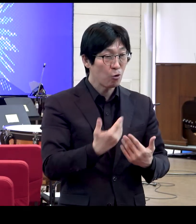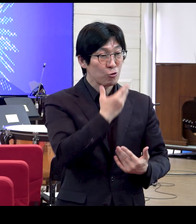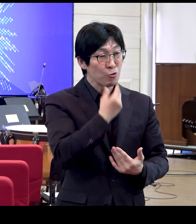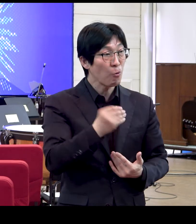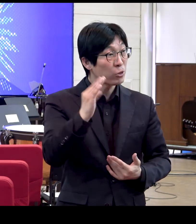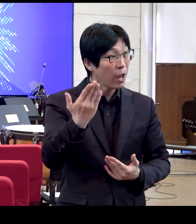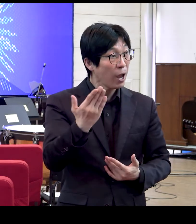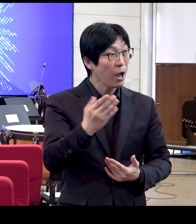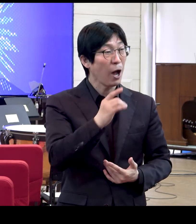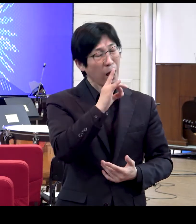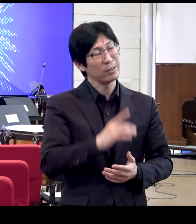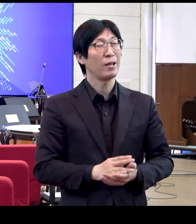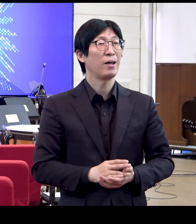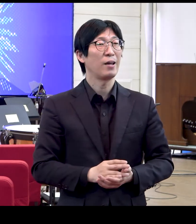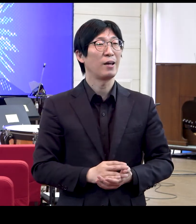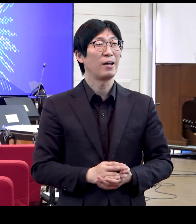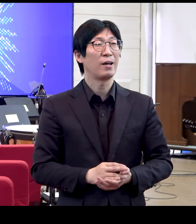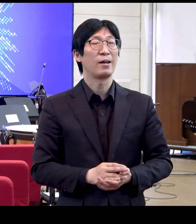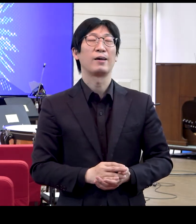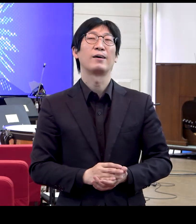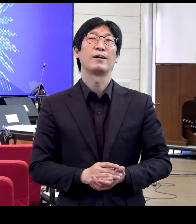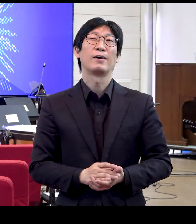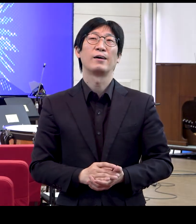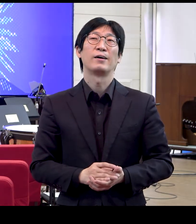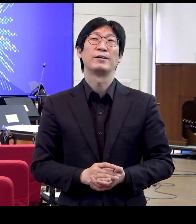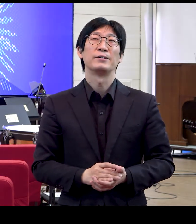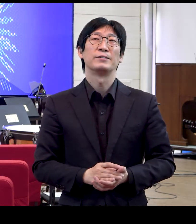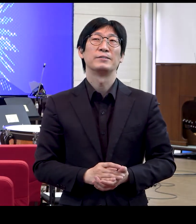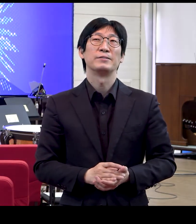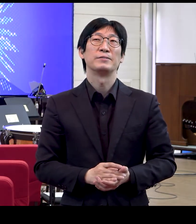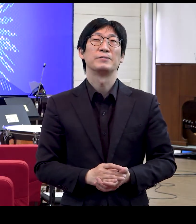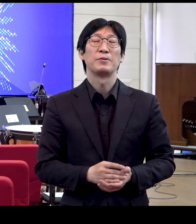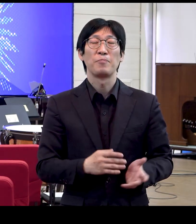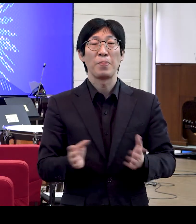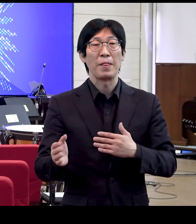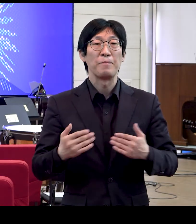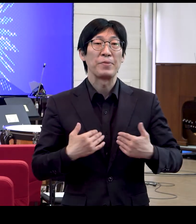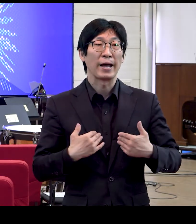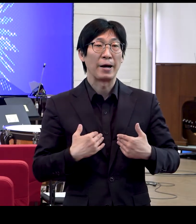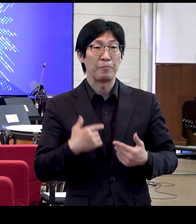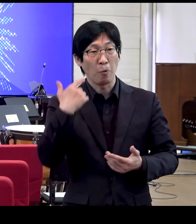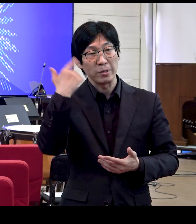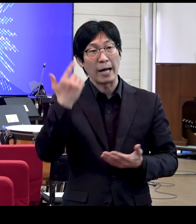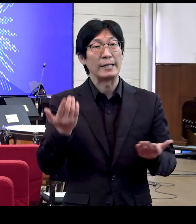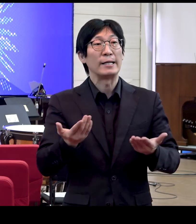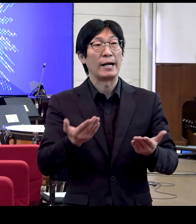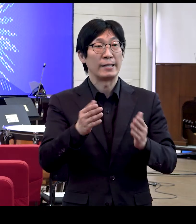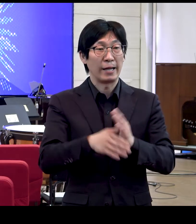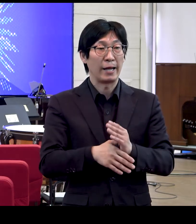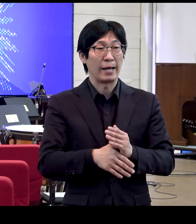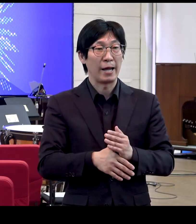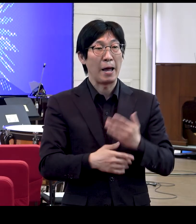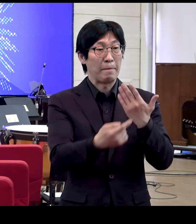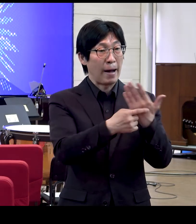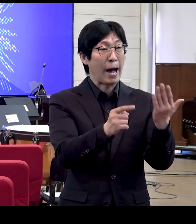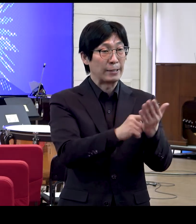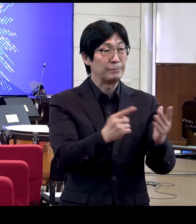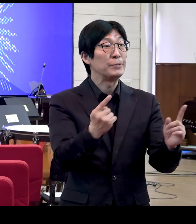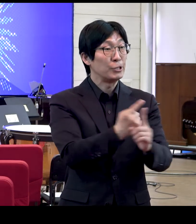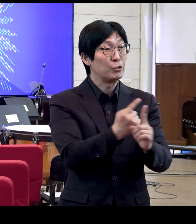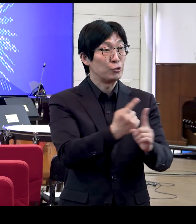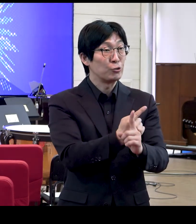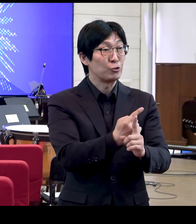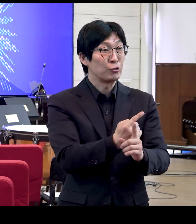그건 축복이 아니죠. 자, 그런데 제가 이 사역하면서, 특히 내적 주일